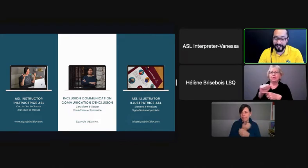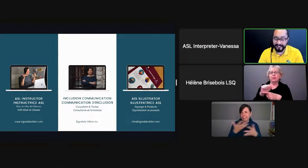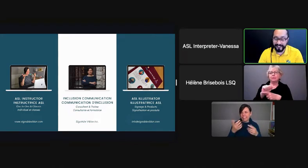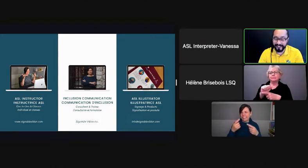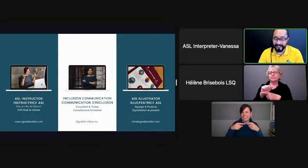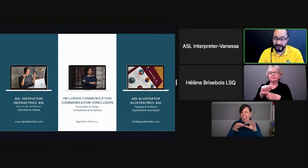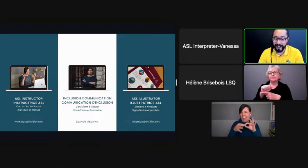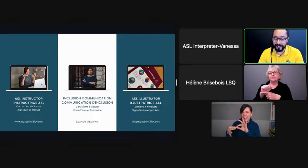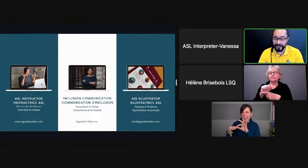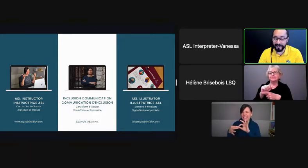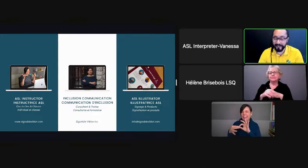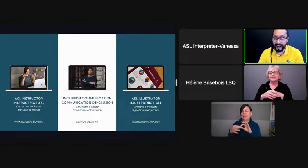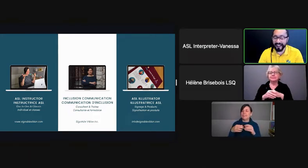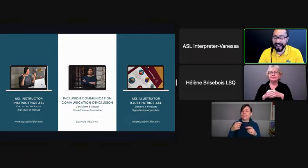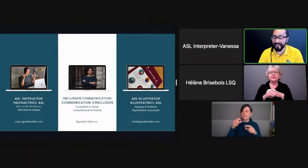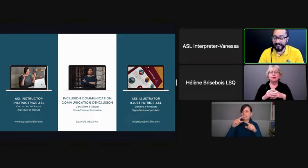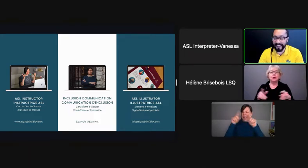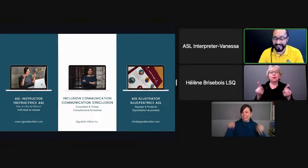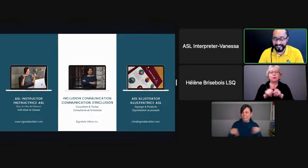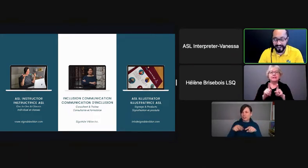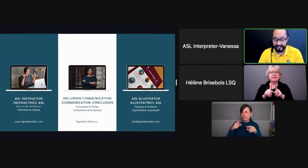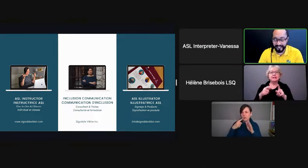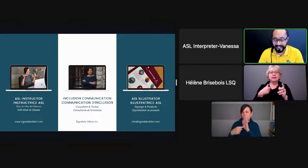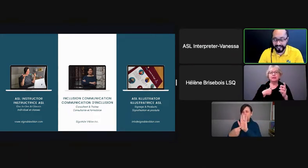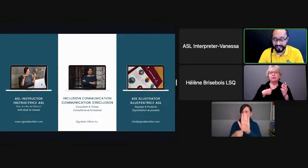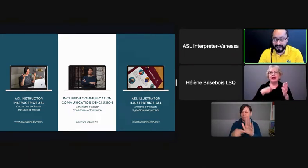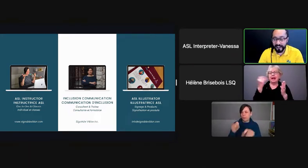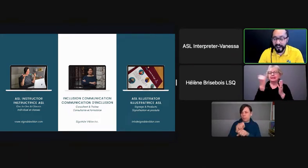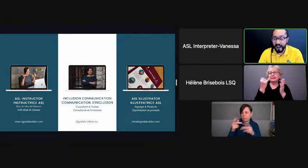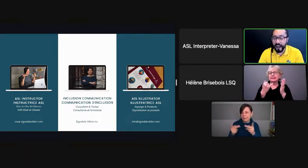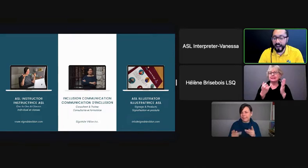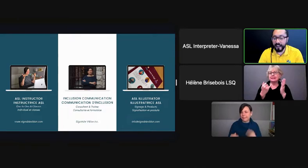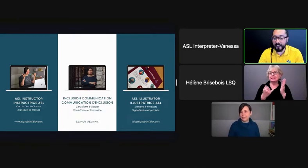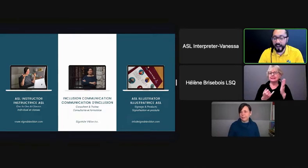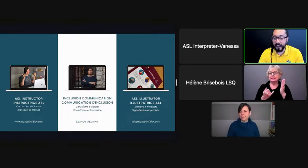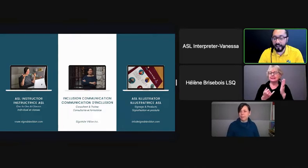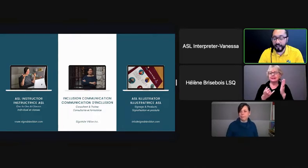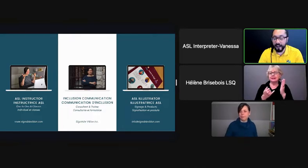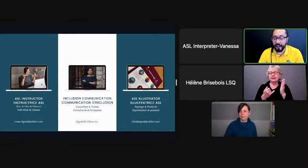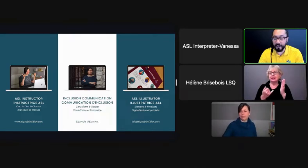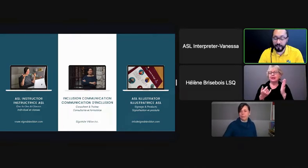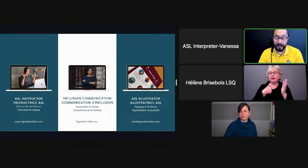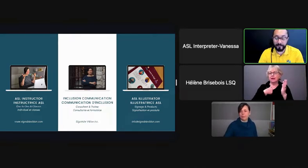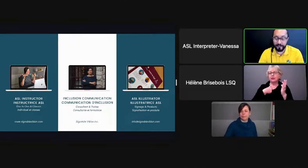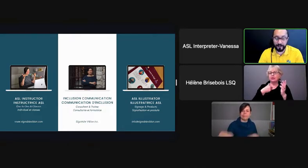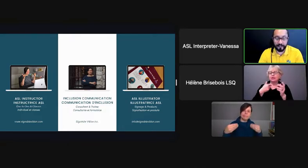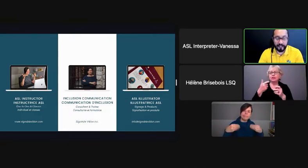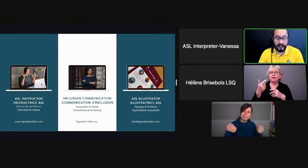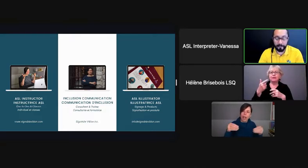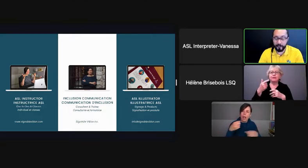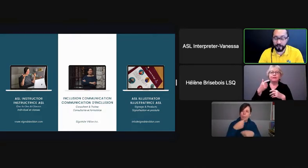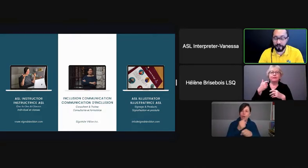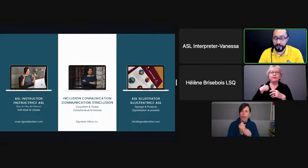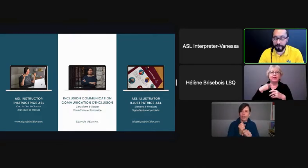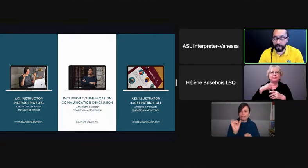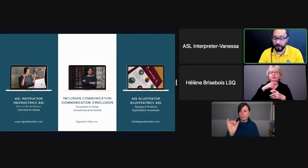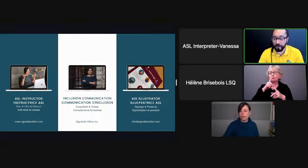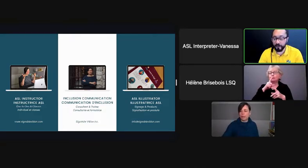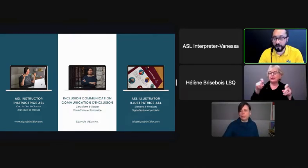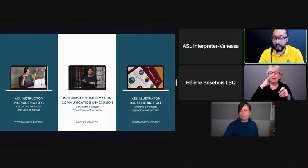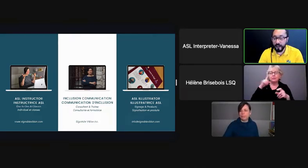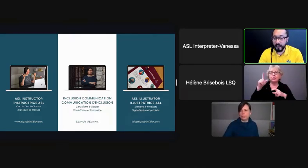Je suis également une artiste, donc je m'occupe de tout ce qui a rapport à la langue des signes.